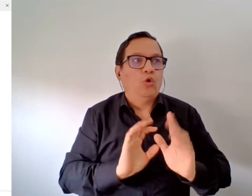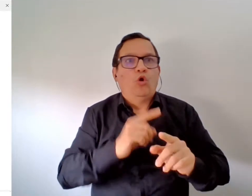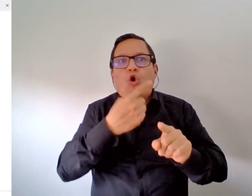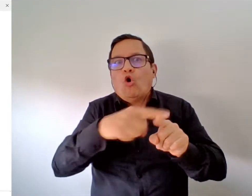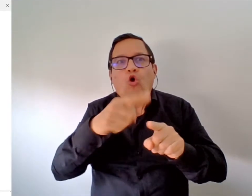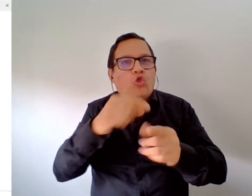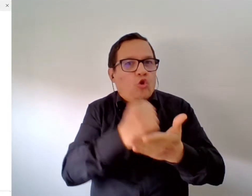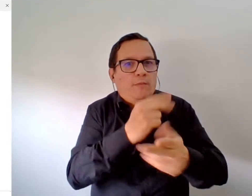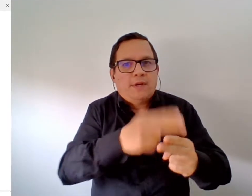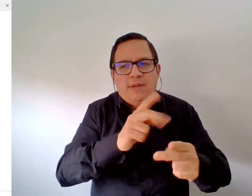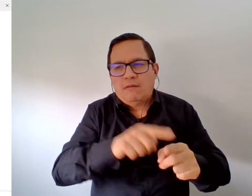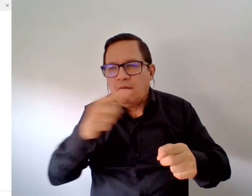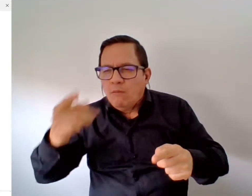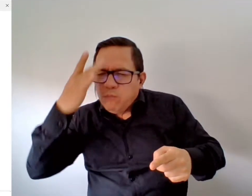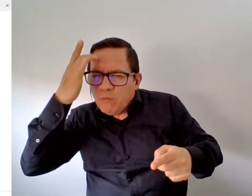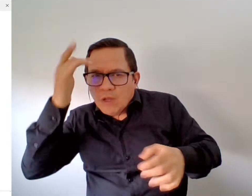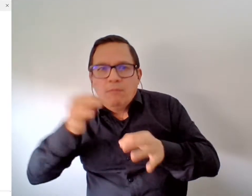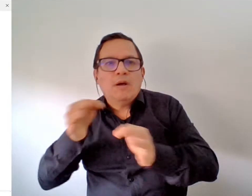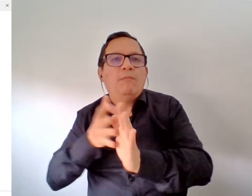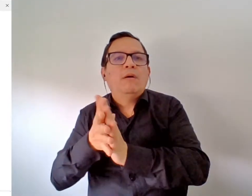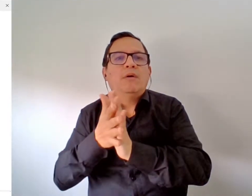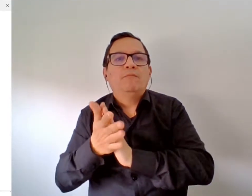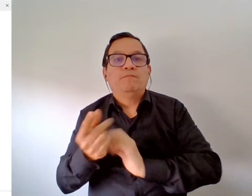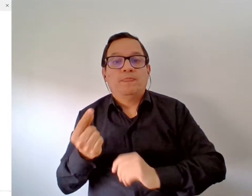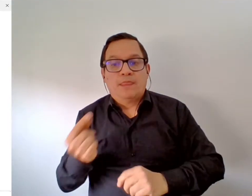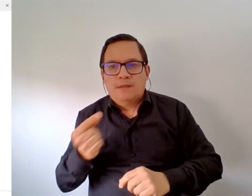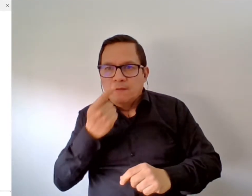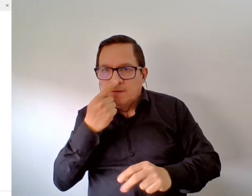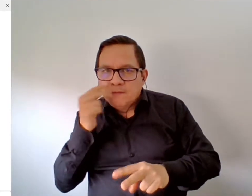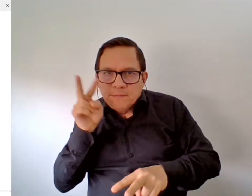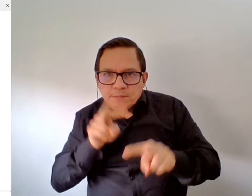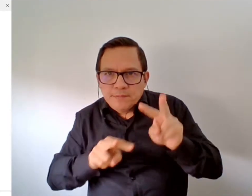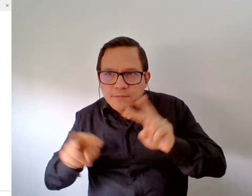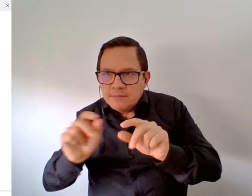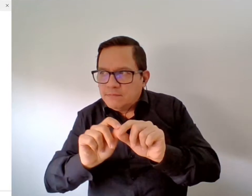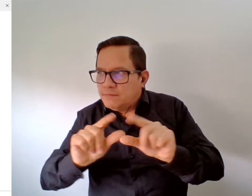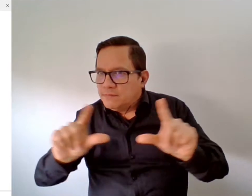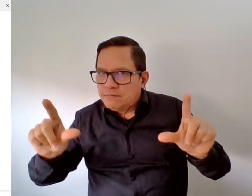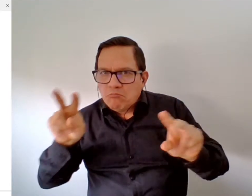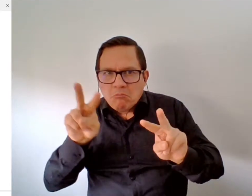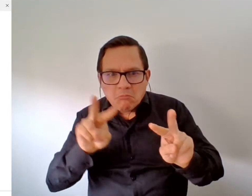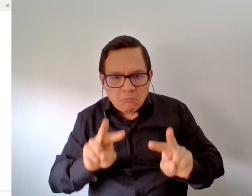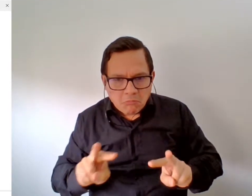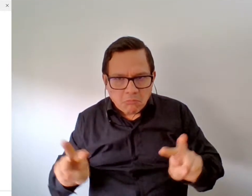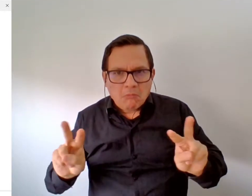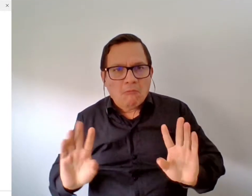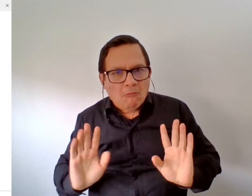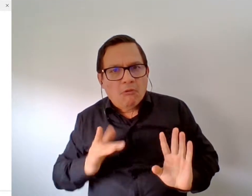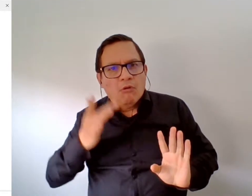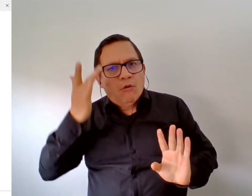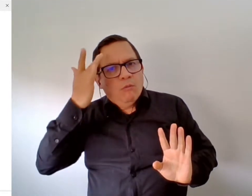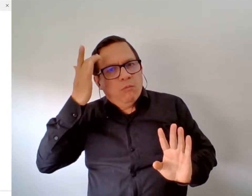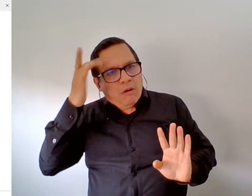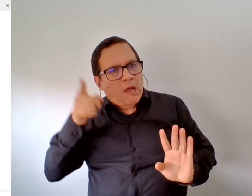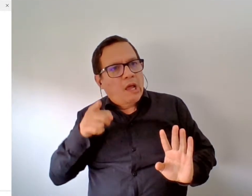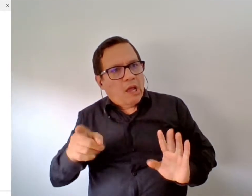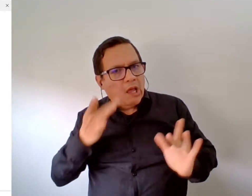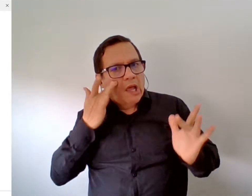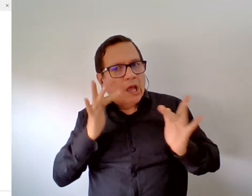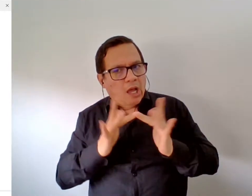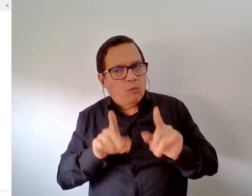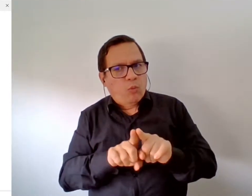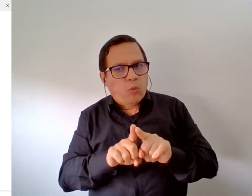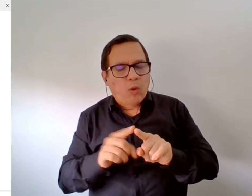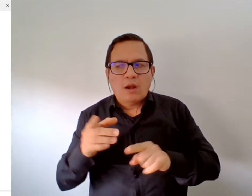Explore su sistema operativo recién instalado, y en 100 palabras describa por qué su distribución cumple con